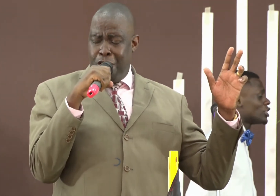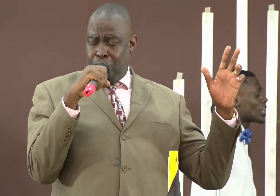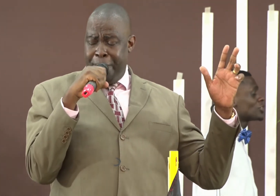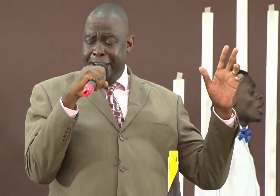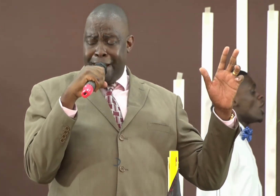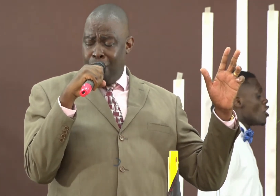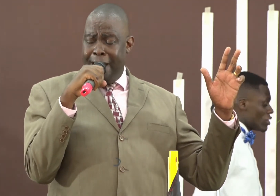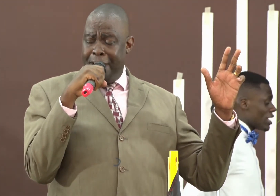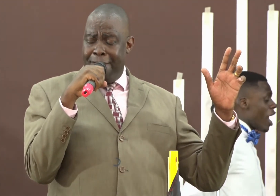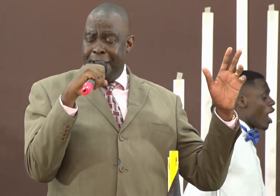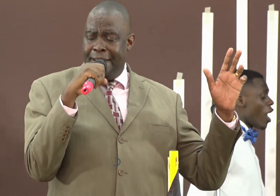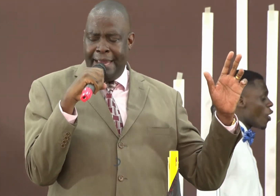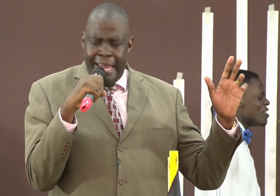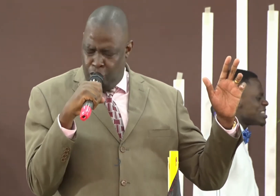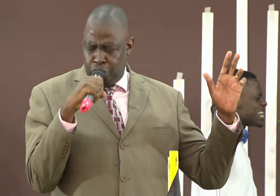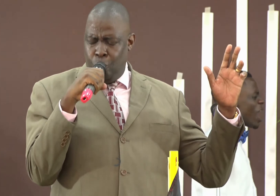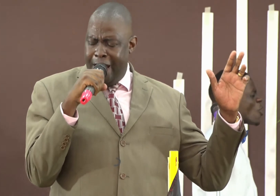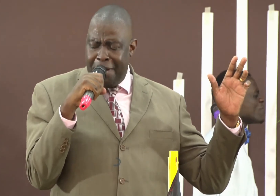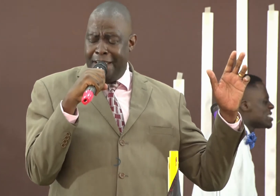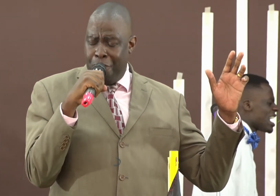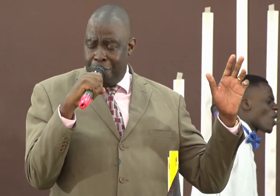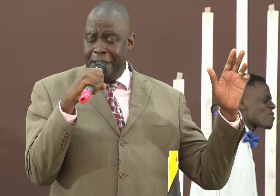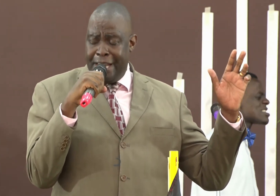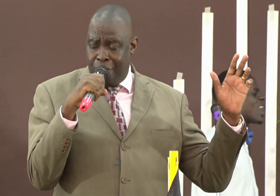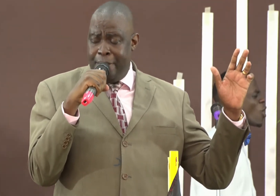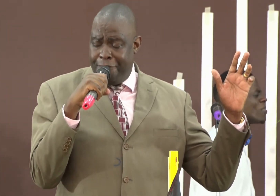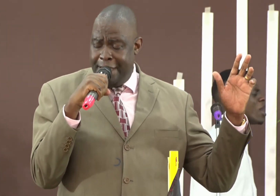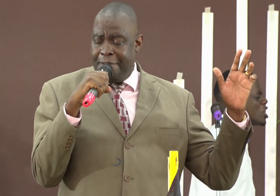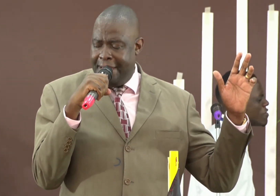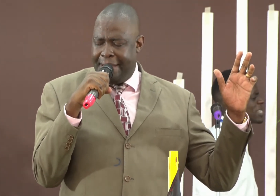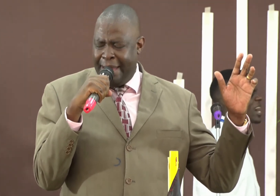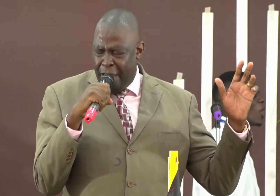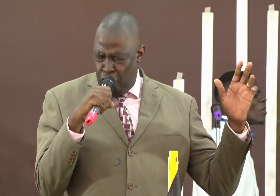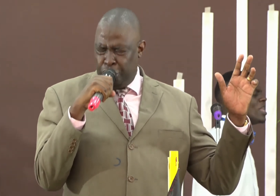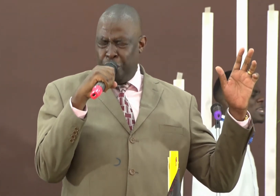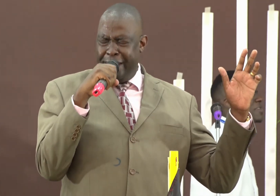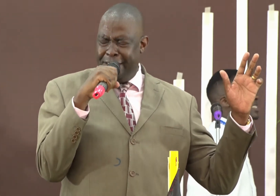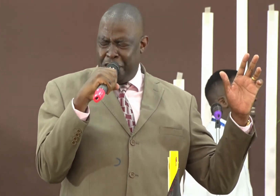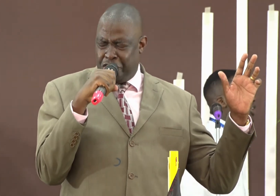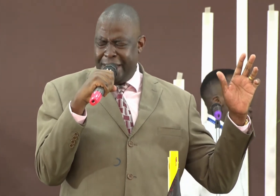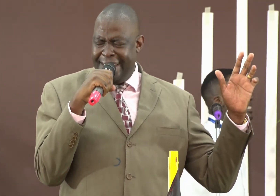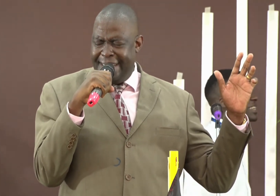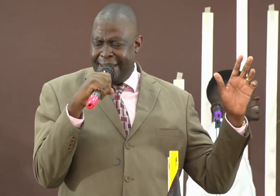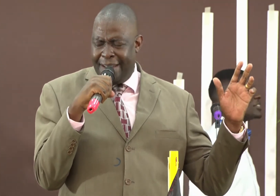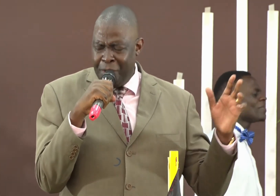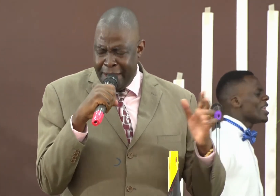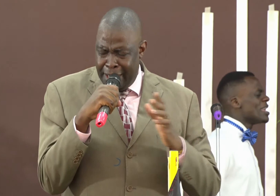wetu eno okubeera ku mabeebe otuwa amaanyi okubeera ku mabeebe